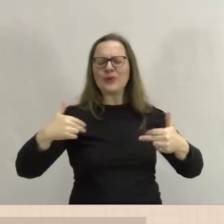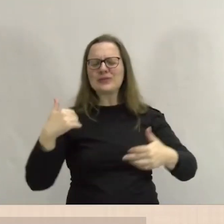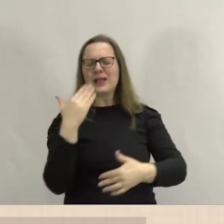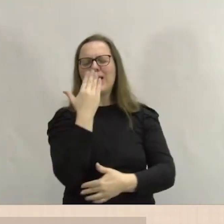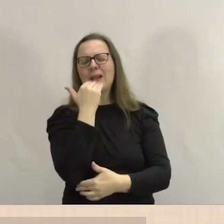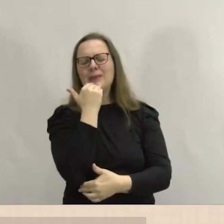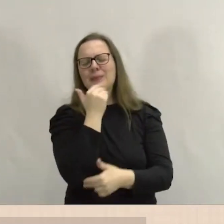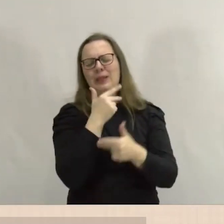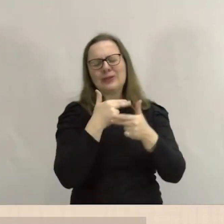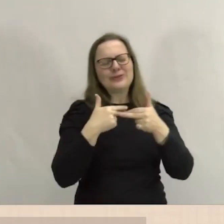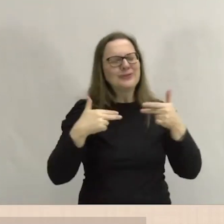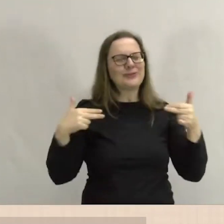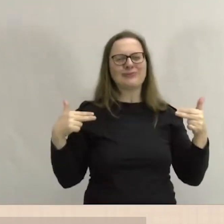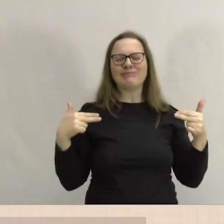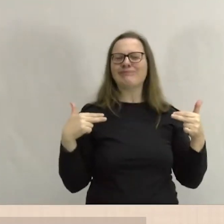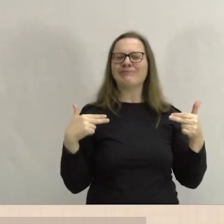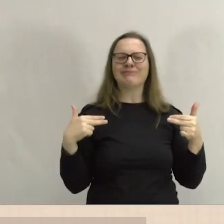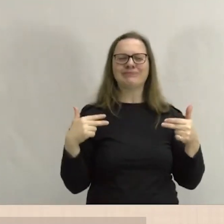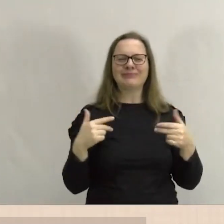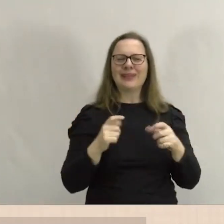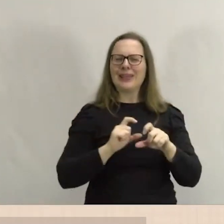Ó Senhor Jesus,